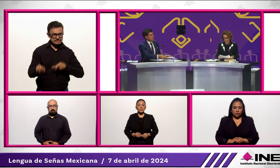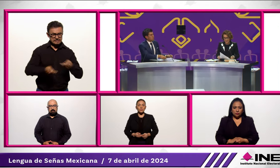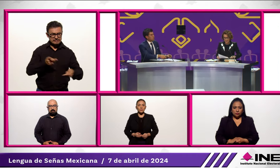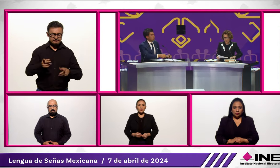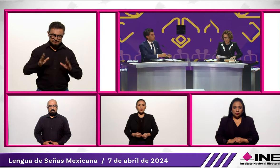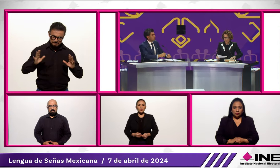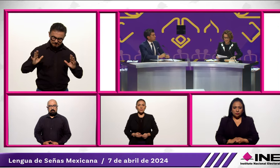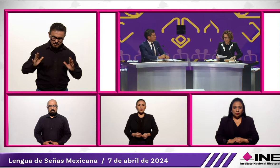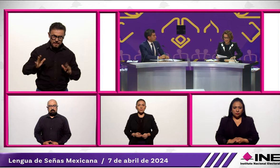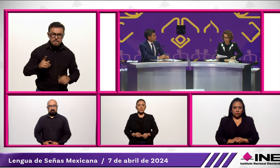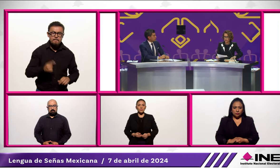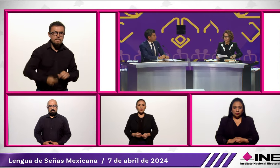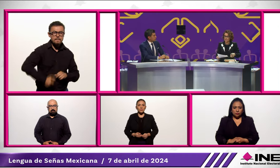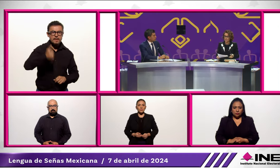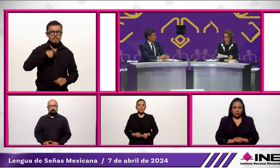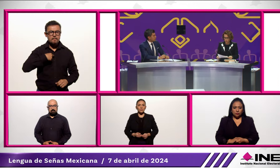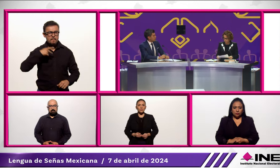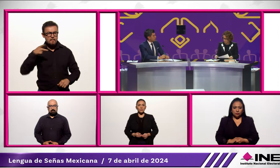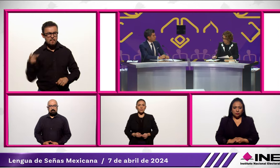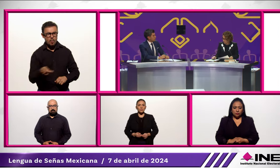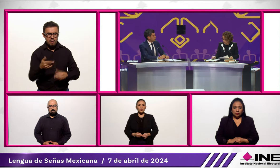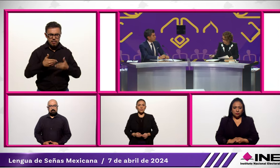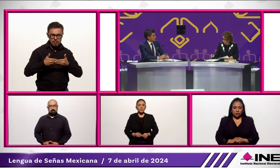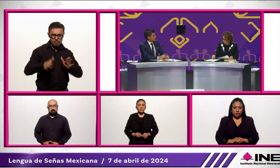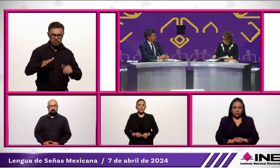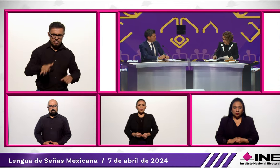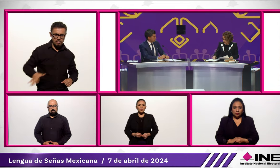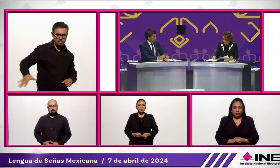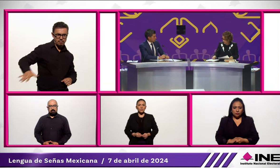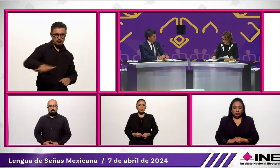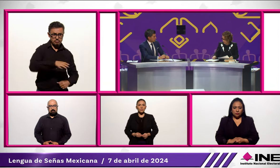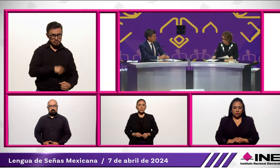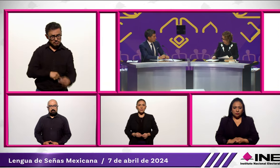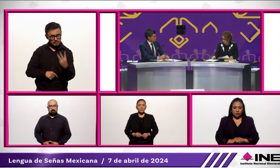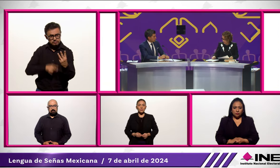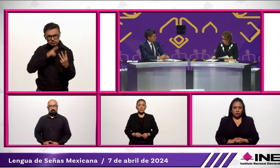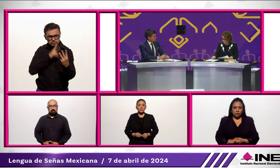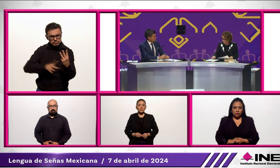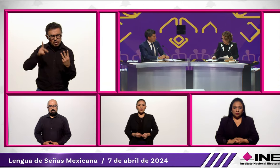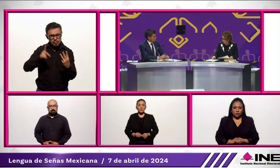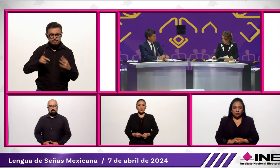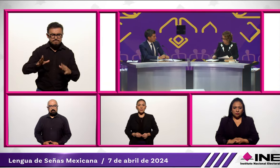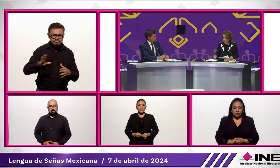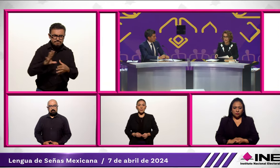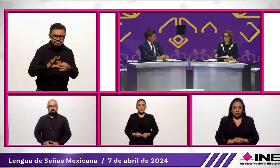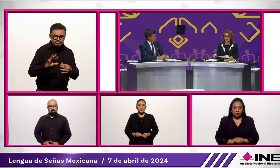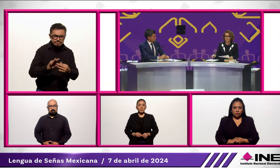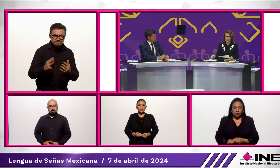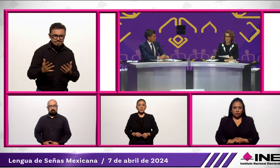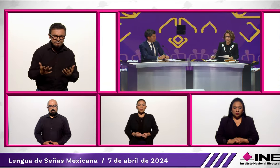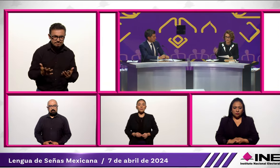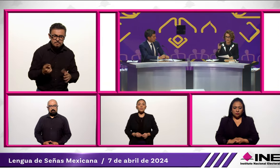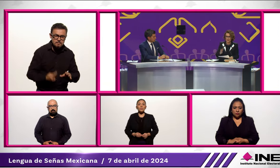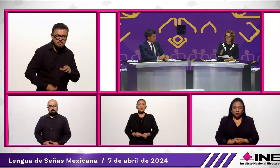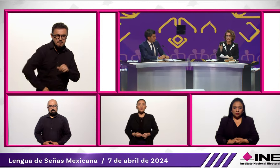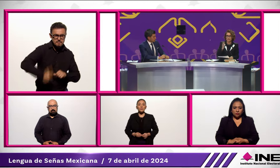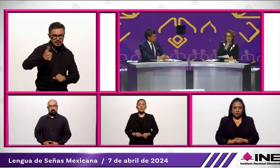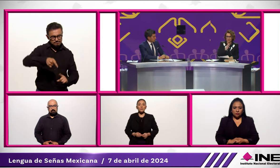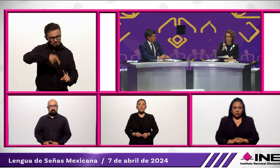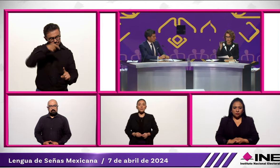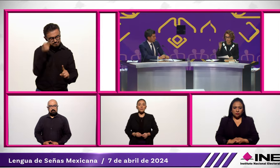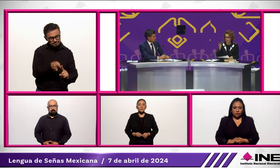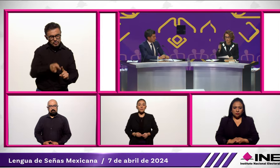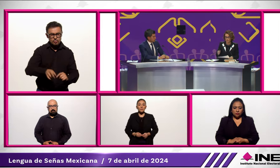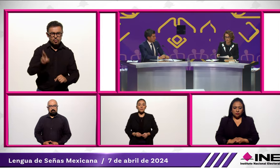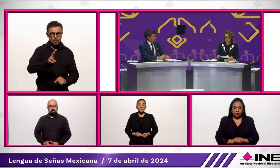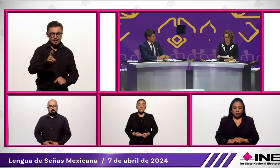general. ¿Qué acciones sustantivas va dirigida mi primera pregunta a Xóchitl Gálvez? Será la misma